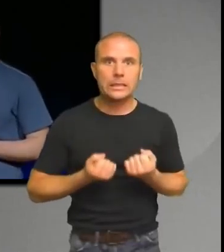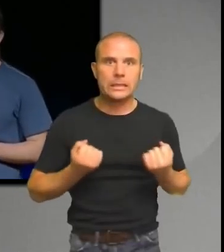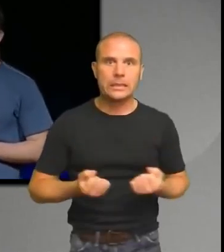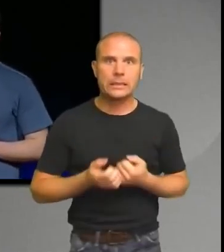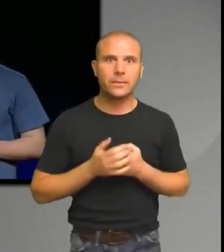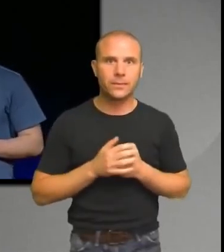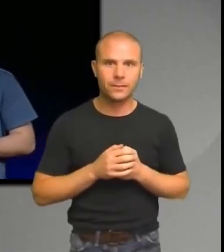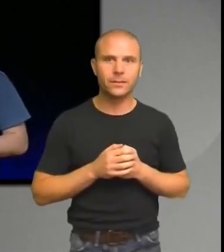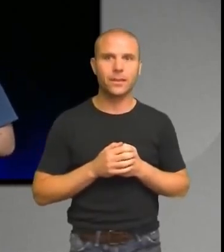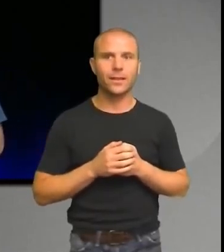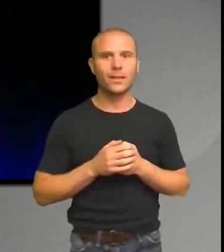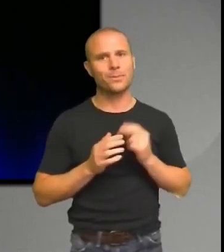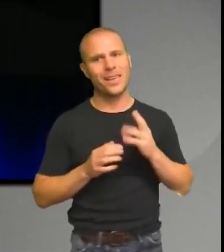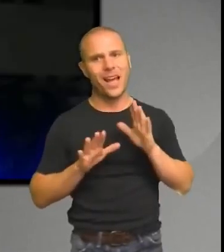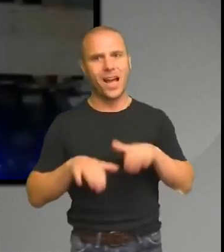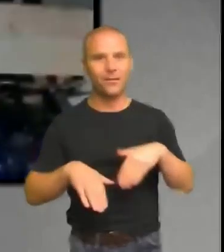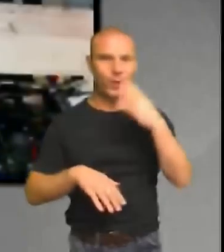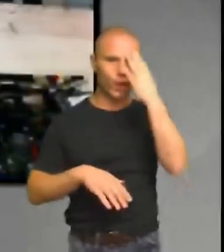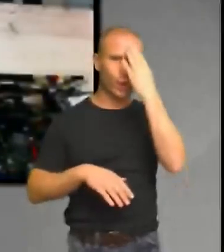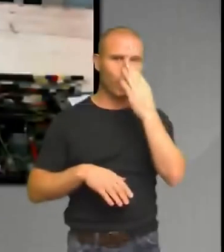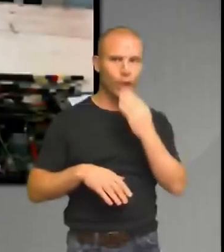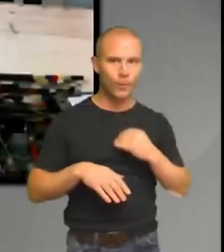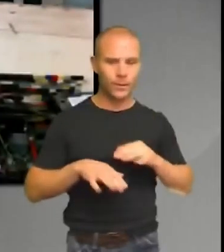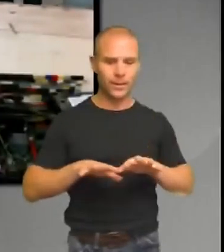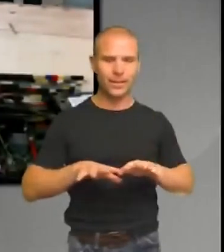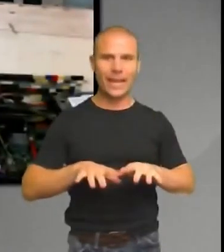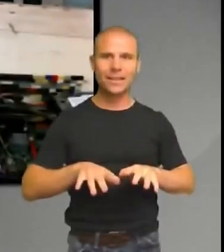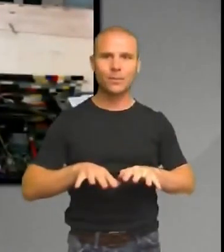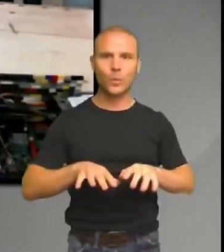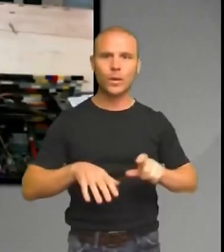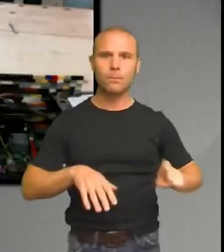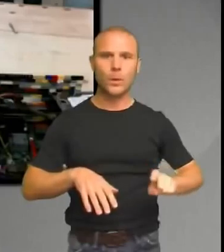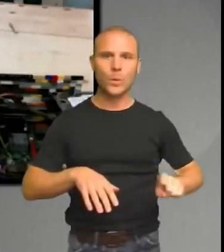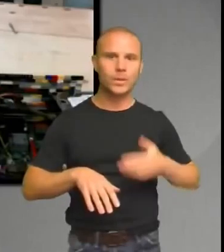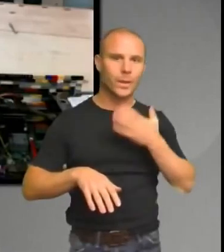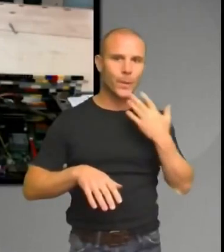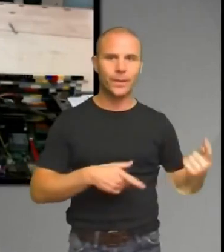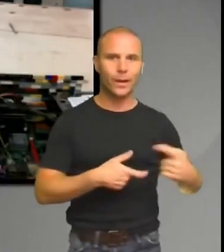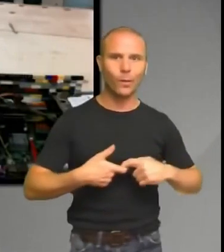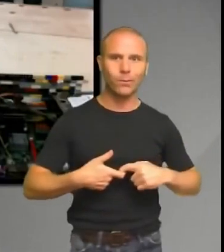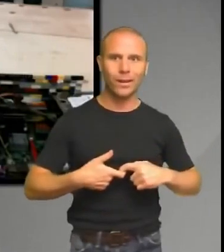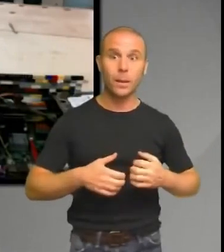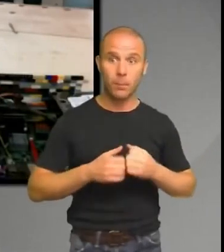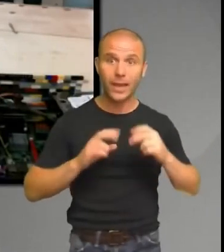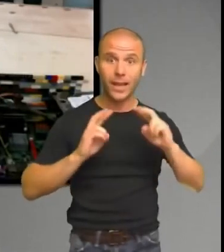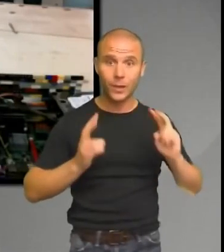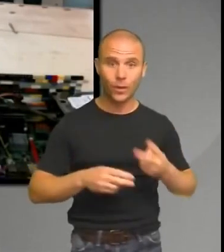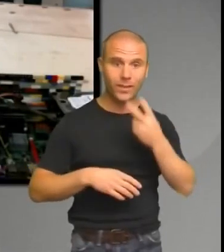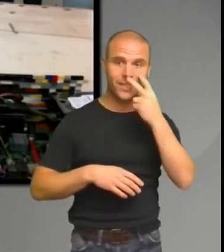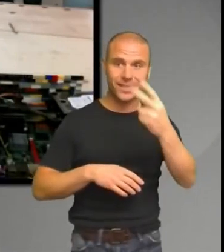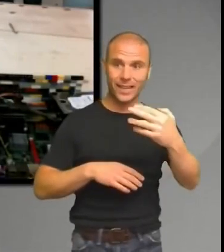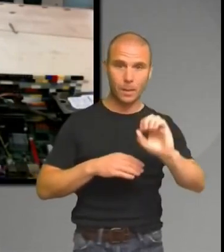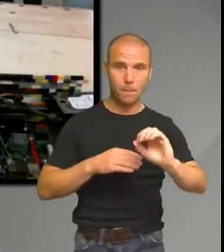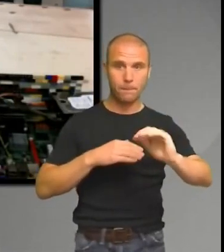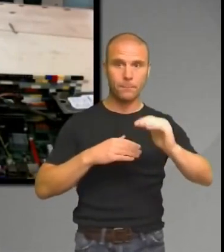Vi glömde bort att koppla in tajntbord och mus. Men den funkar. Vi kunde egentligen sitta där